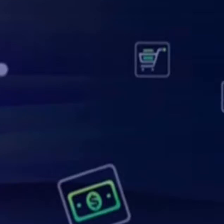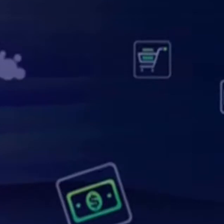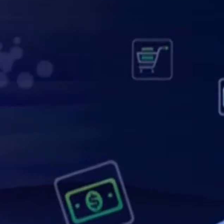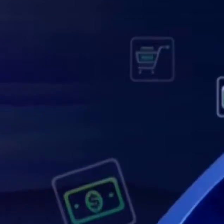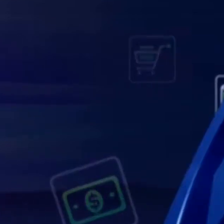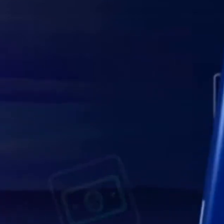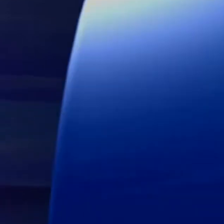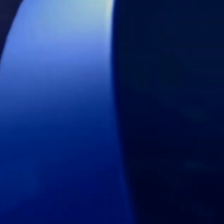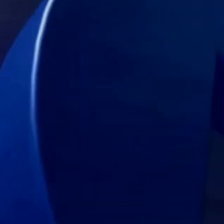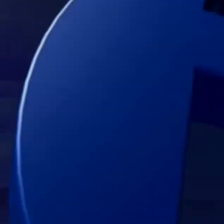कर दो